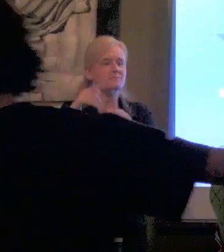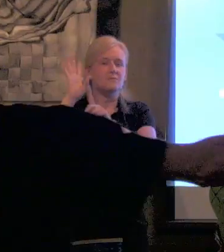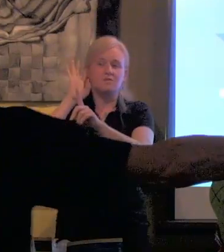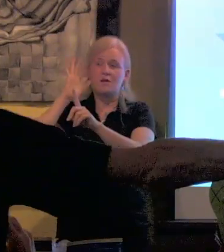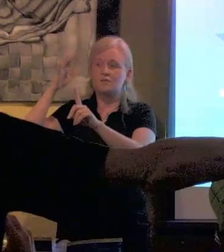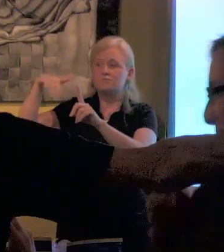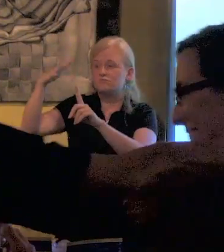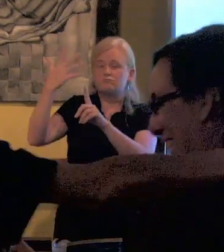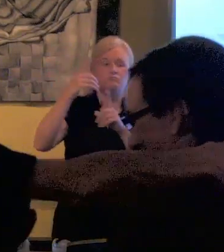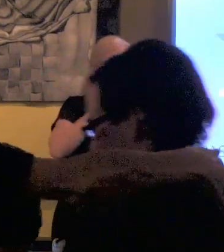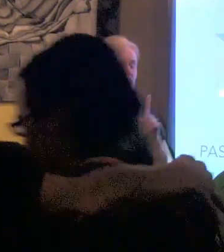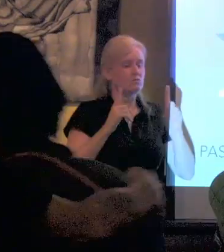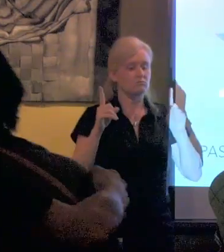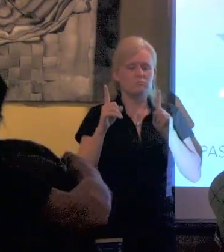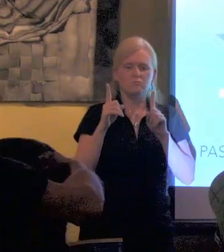Ça peut être.